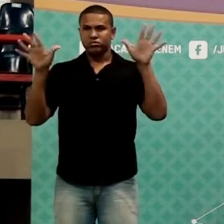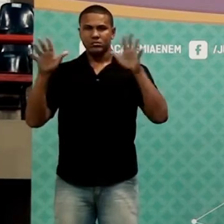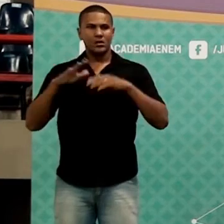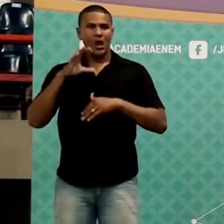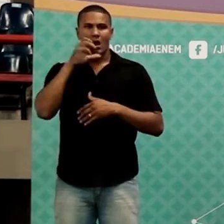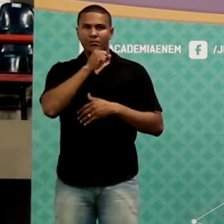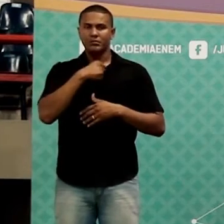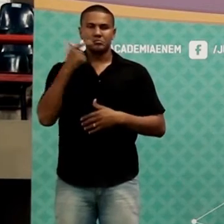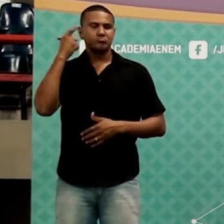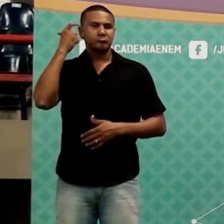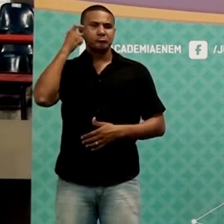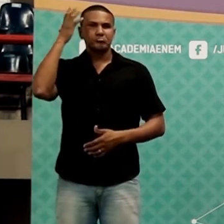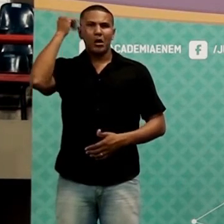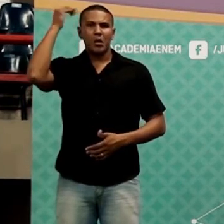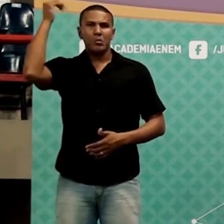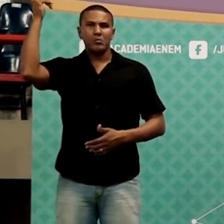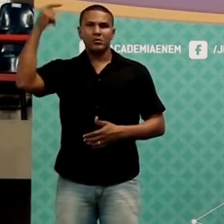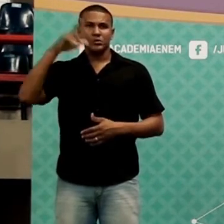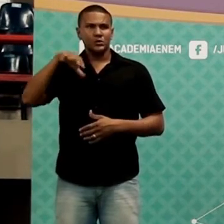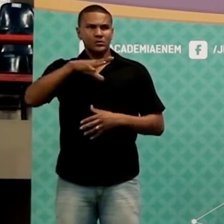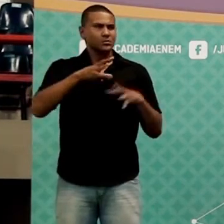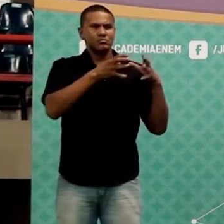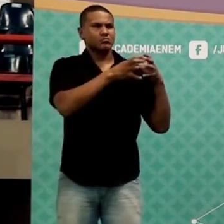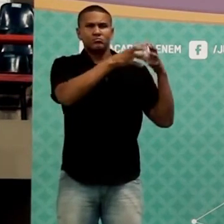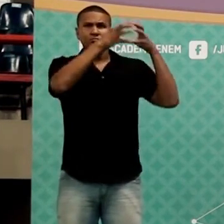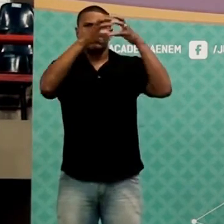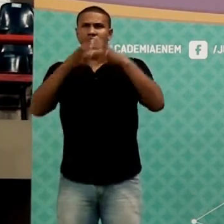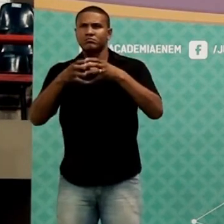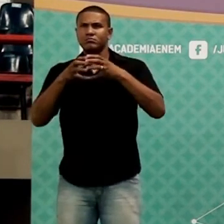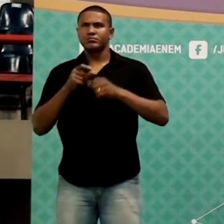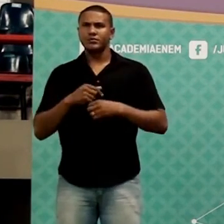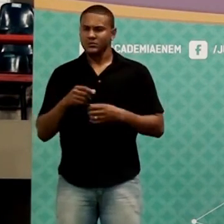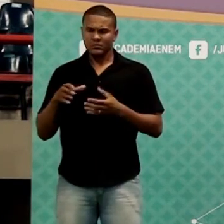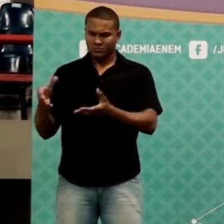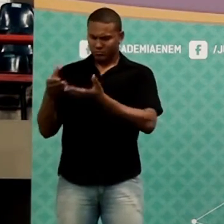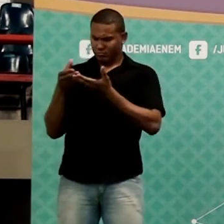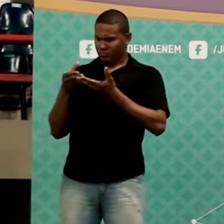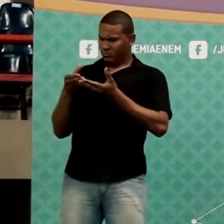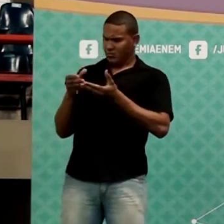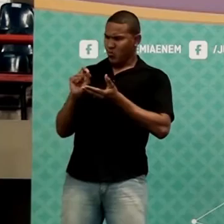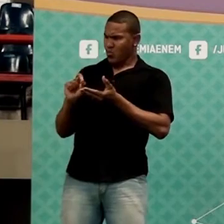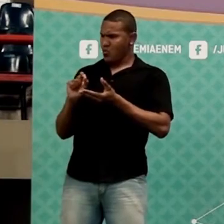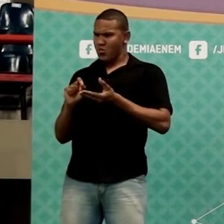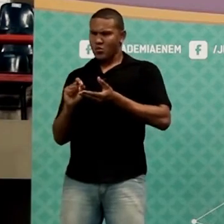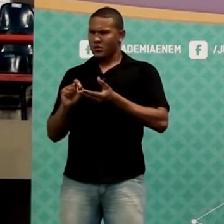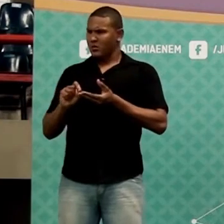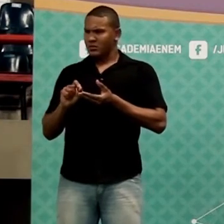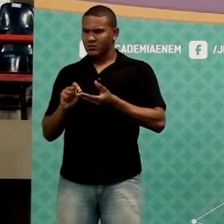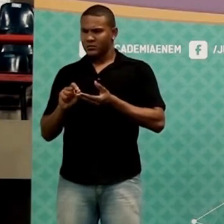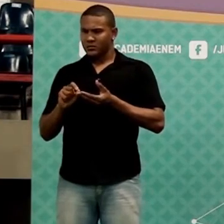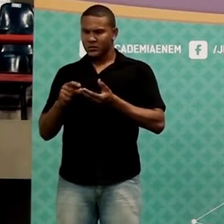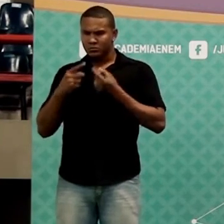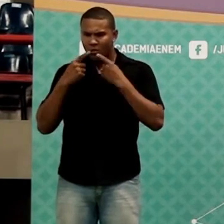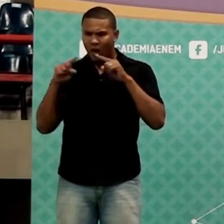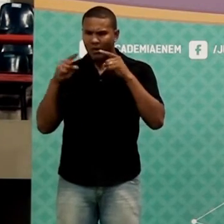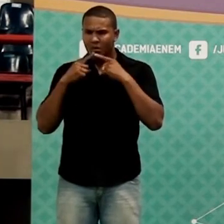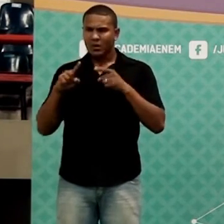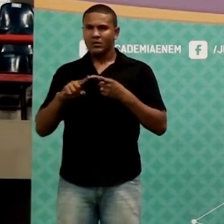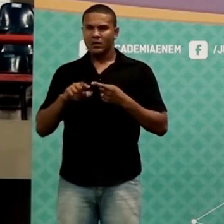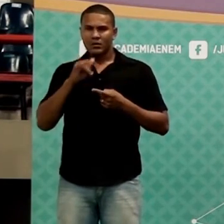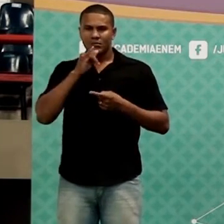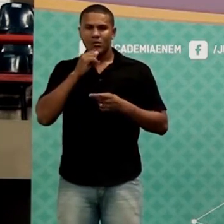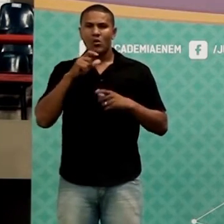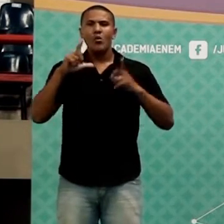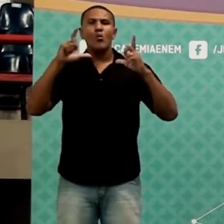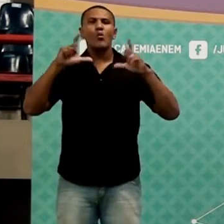conhecido. O próprio Inquisição, quando chegou na Alemanha, recebeu uma cópia do livro. Altas críticas, como por exemplo: de